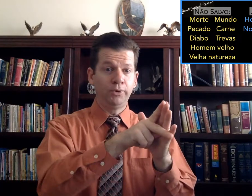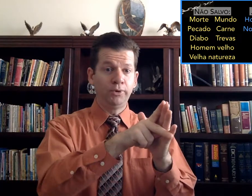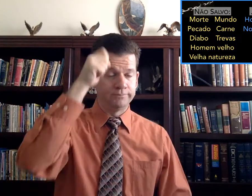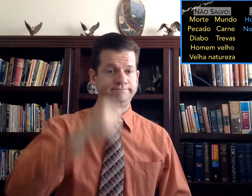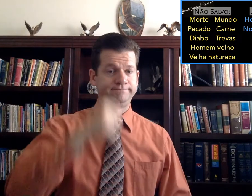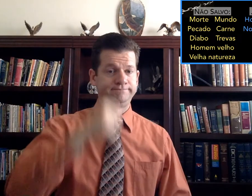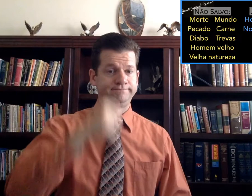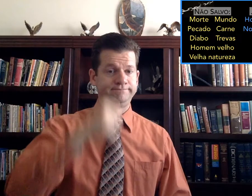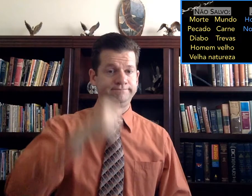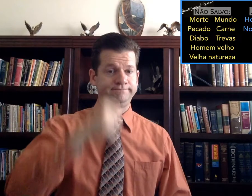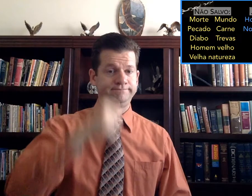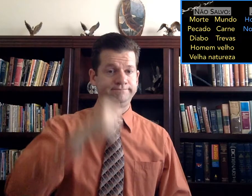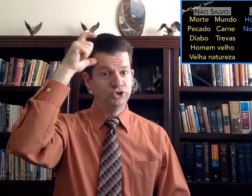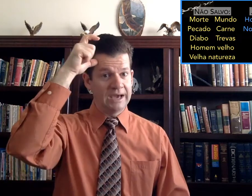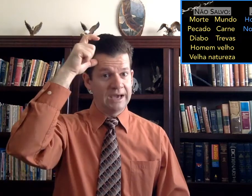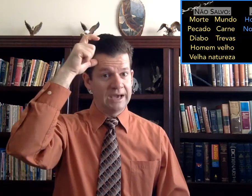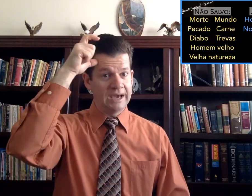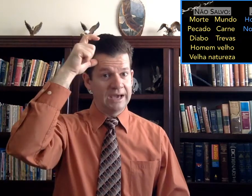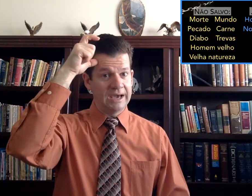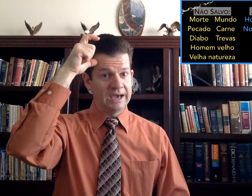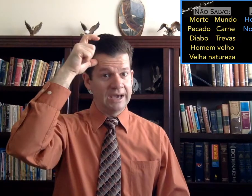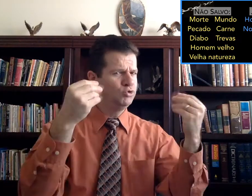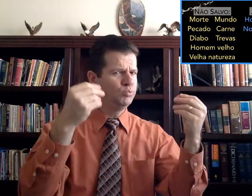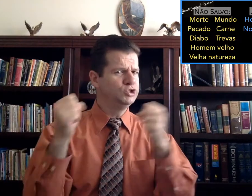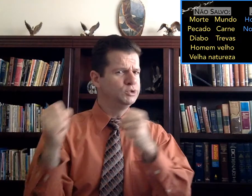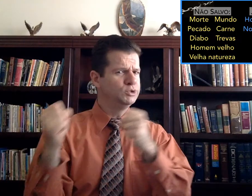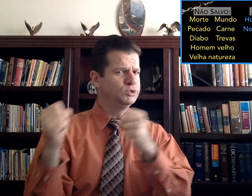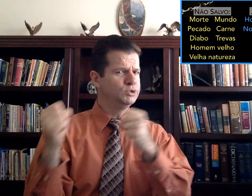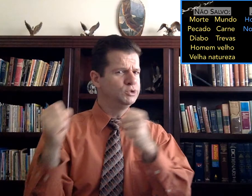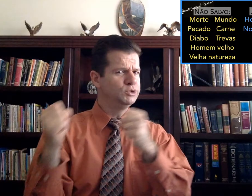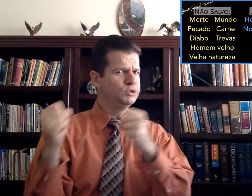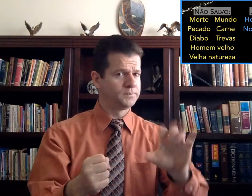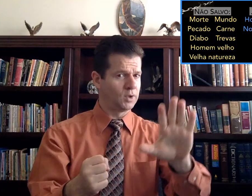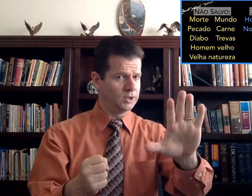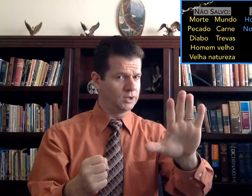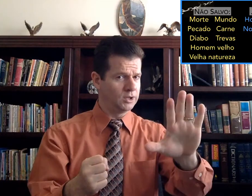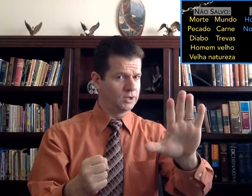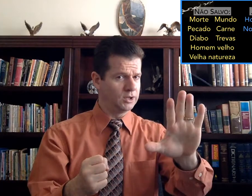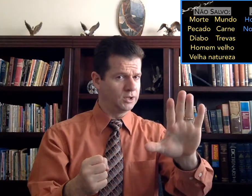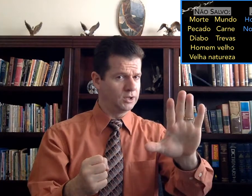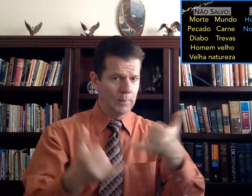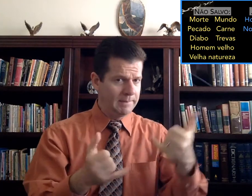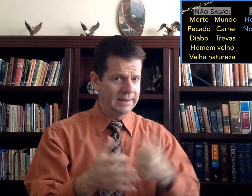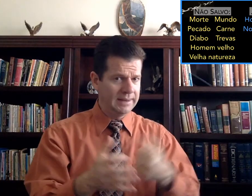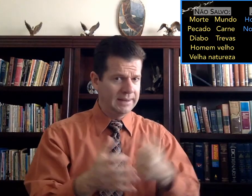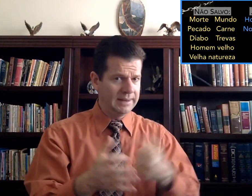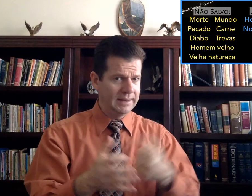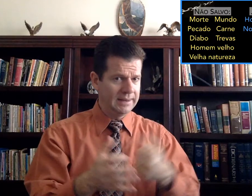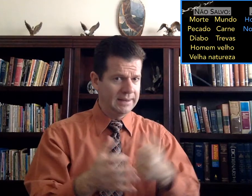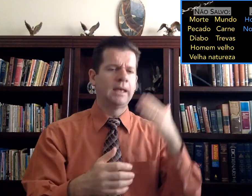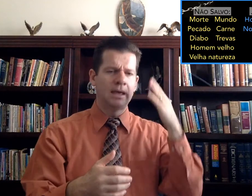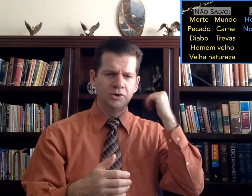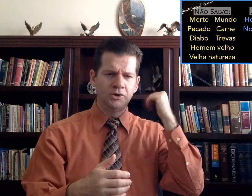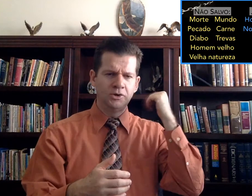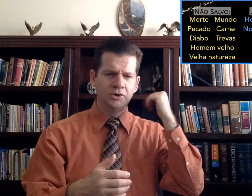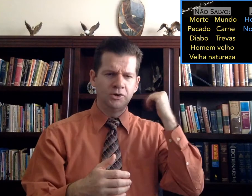diabo. O diabo é muito poderoso. Olha só, não é brincadeira. Eu sei que